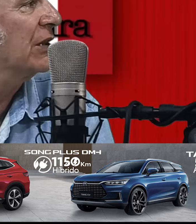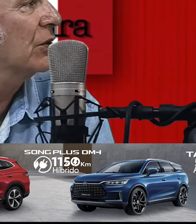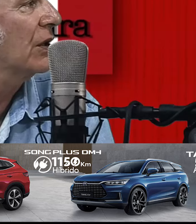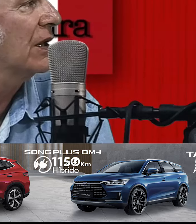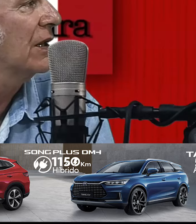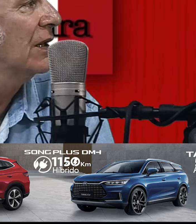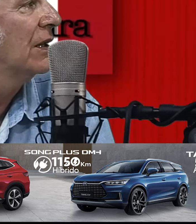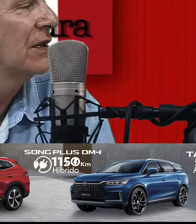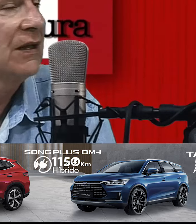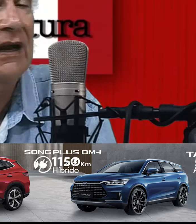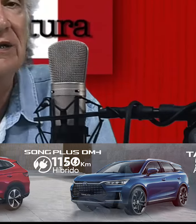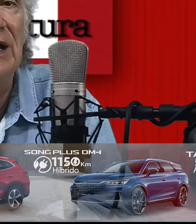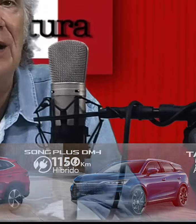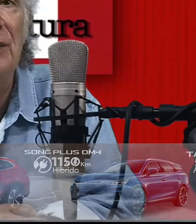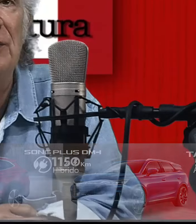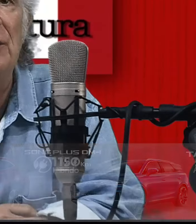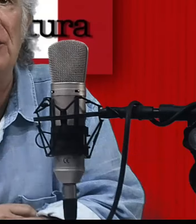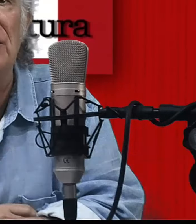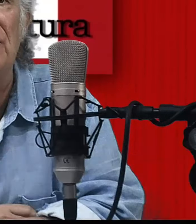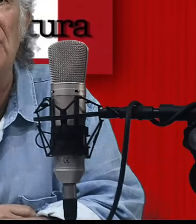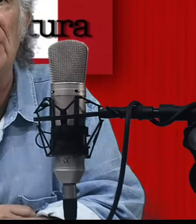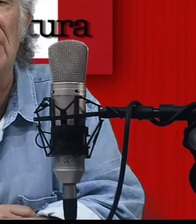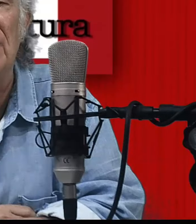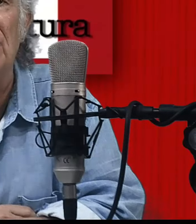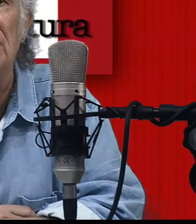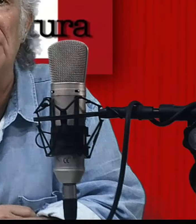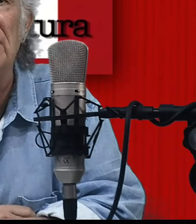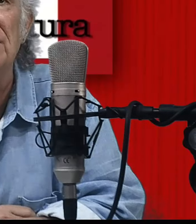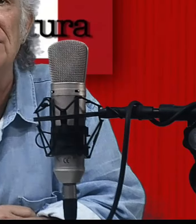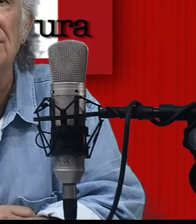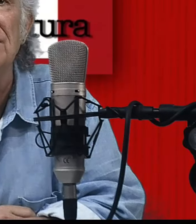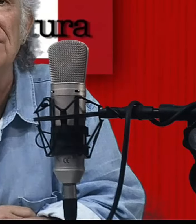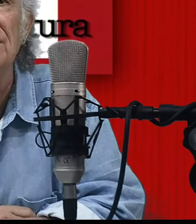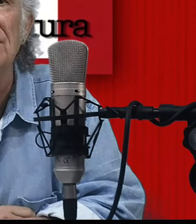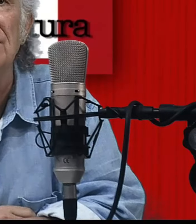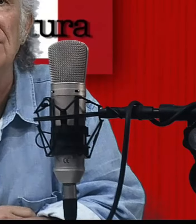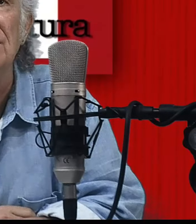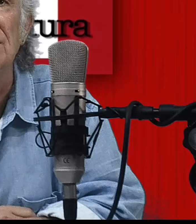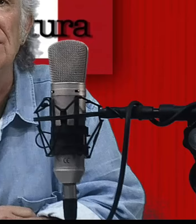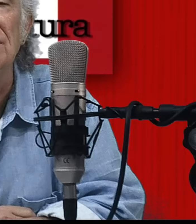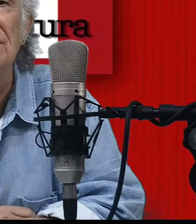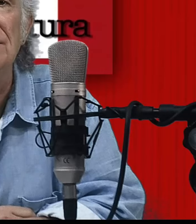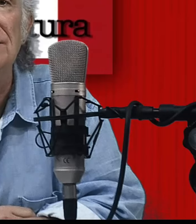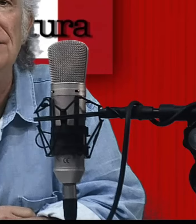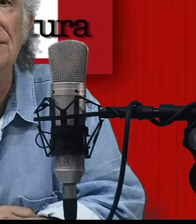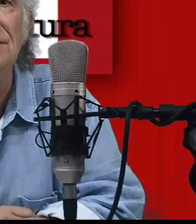el momento de la entrega del premio, porque fue muy agradable también.